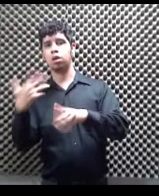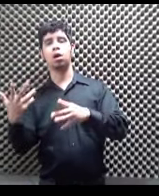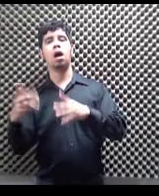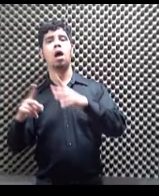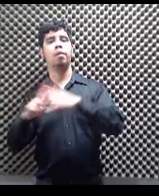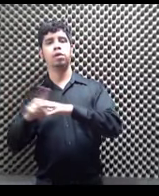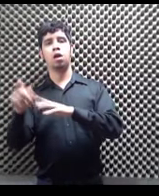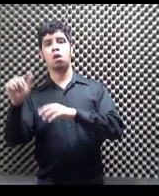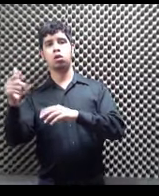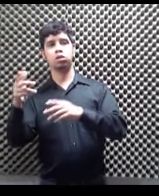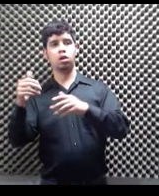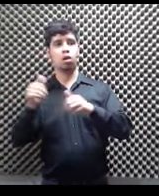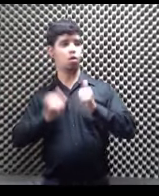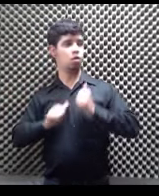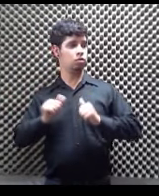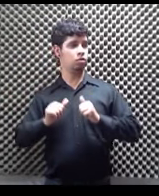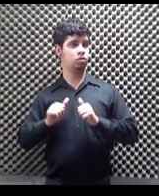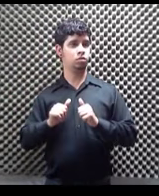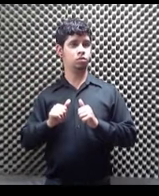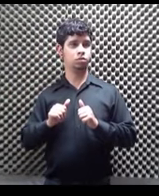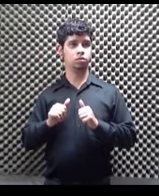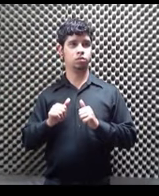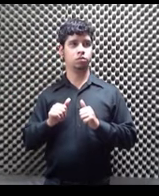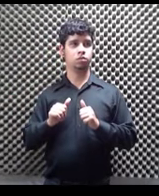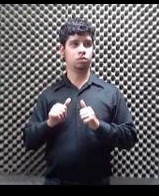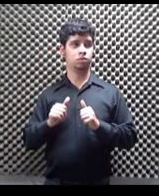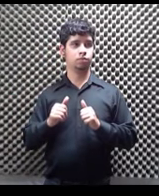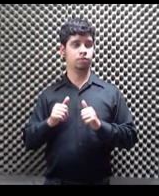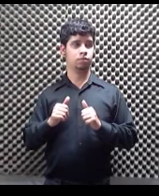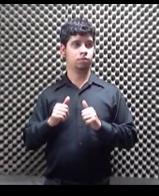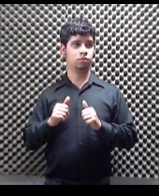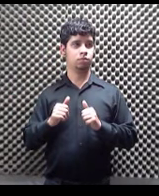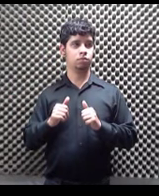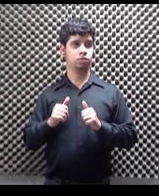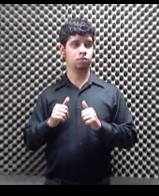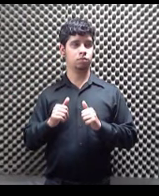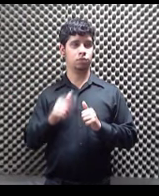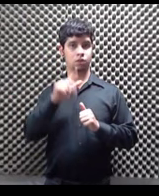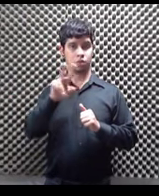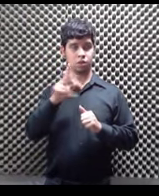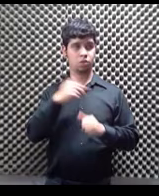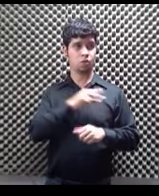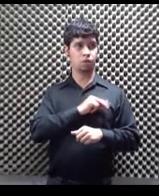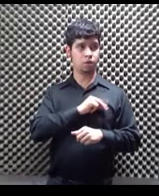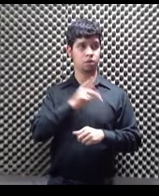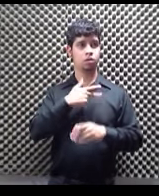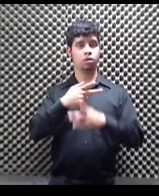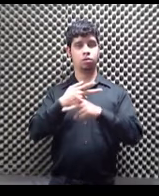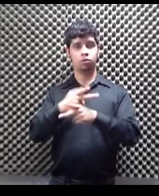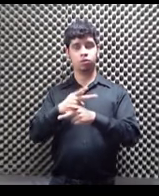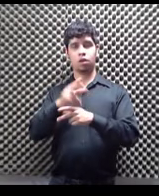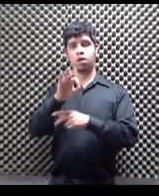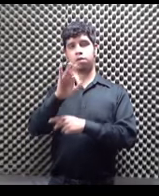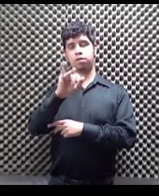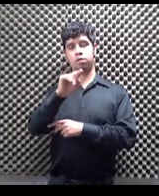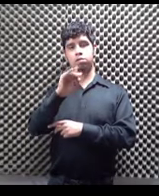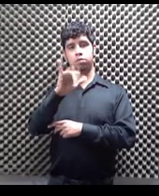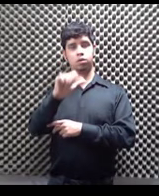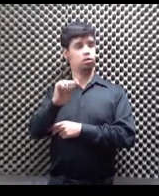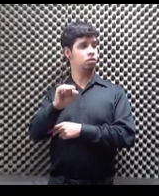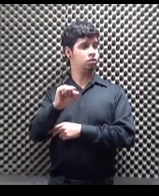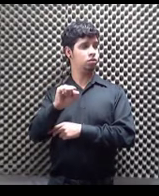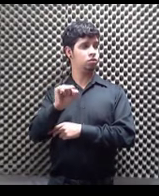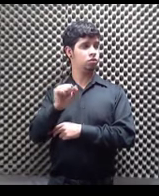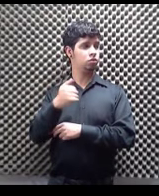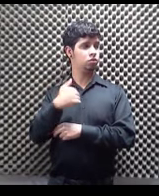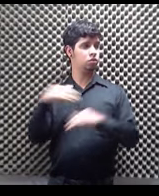en esta y esta de Cuarzo Blanco le produjo a y eso José. Va a ver lo de telenovelas, de producciones fílmicas. Yo he hecho tantas